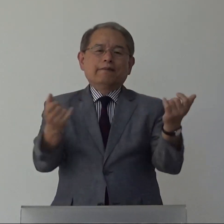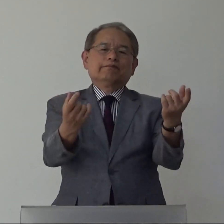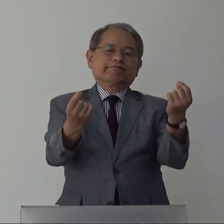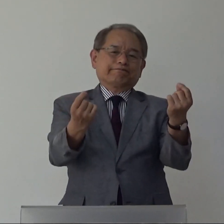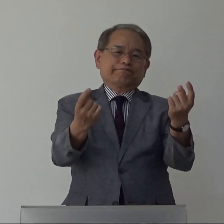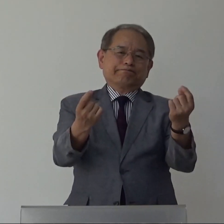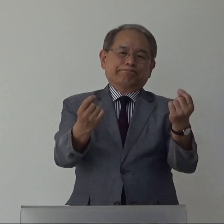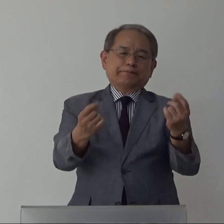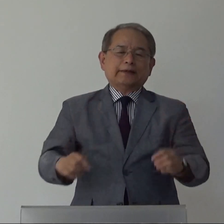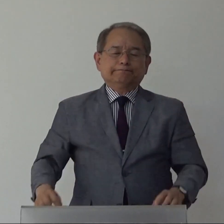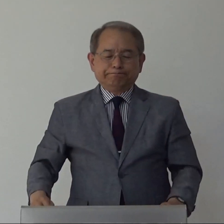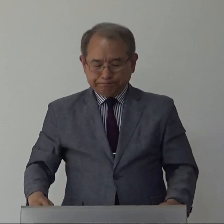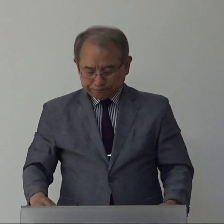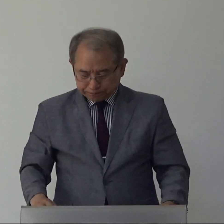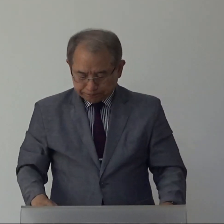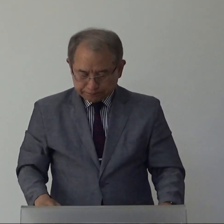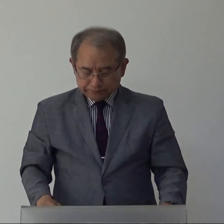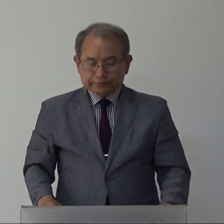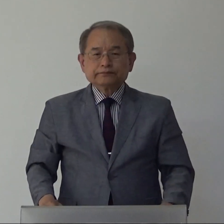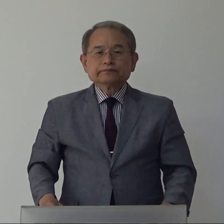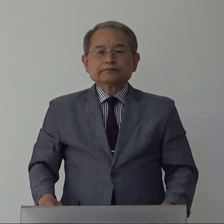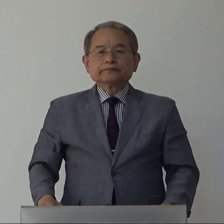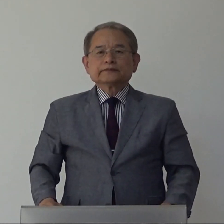완성품으로 되어가는 과정입니다.